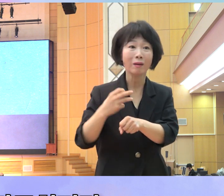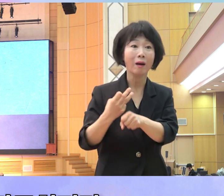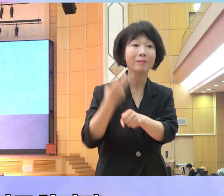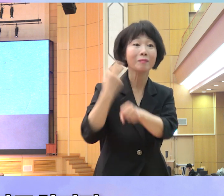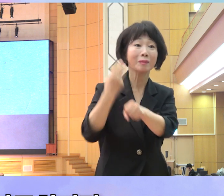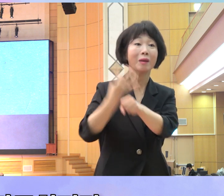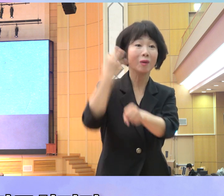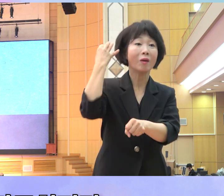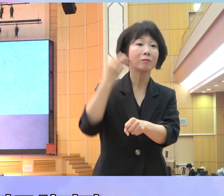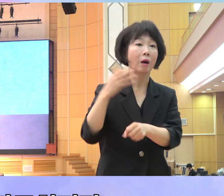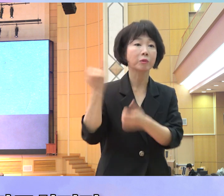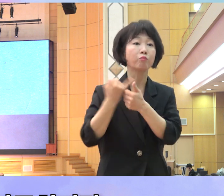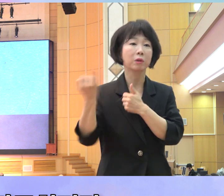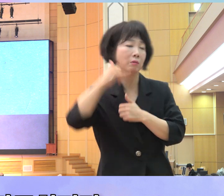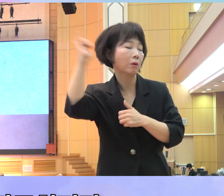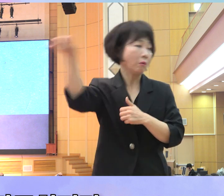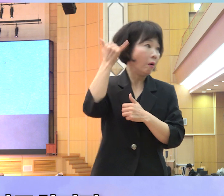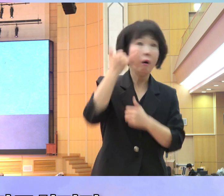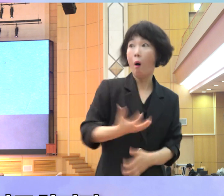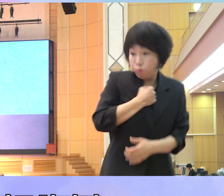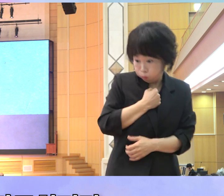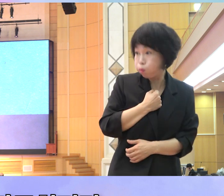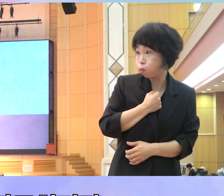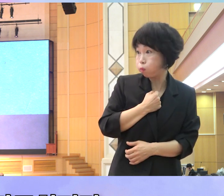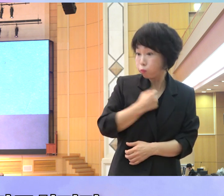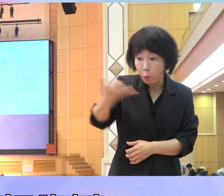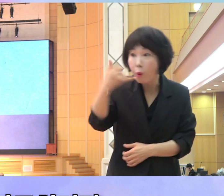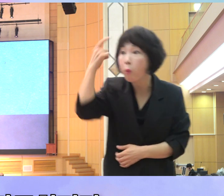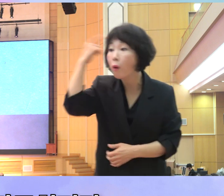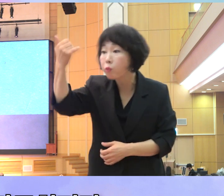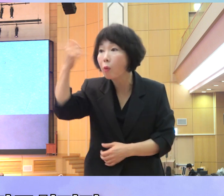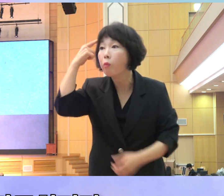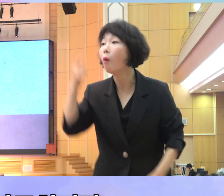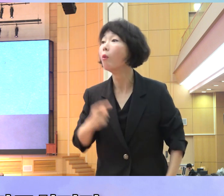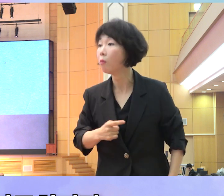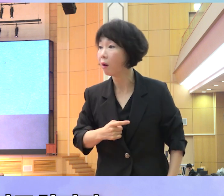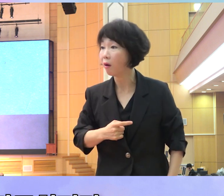할 수 있잖아요, 그죠? 아니 새벽에 하면 어떻고,